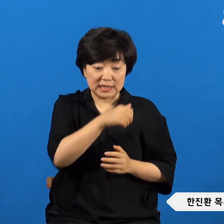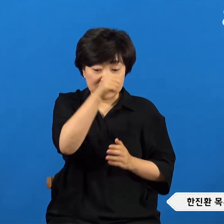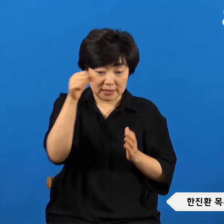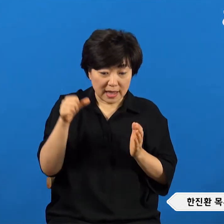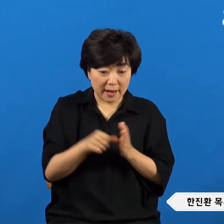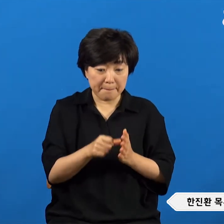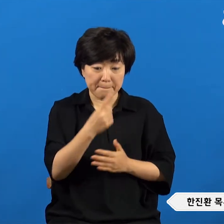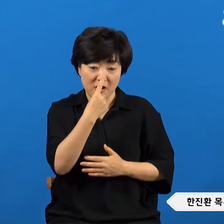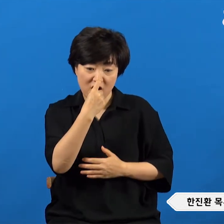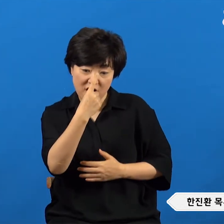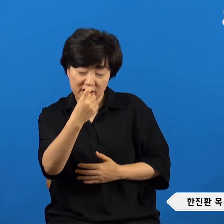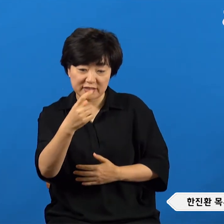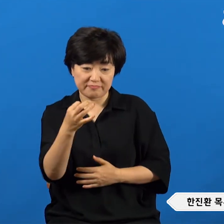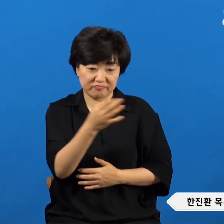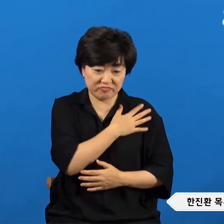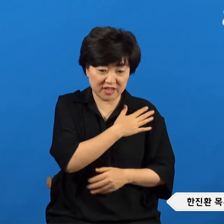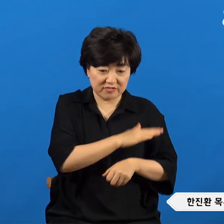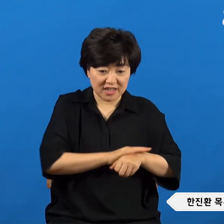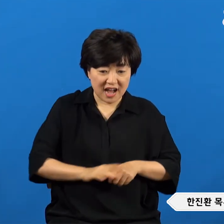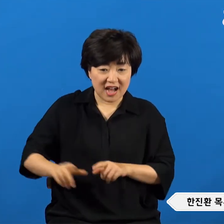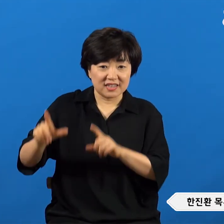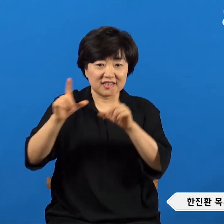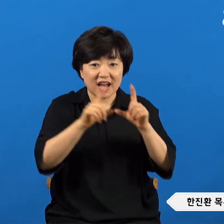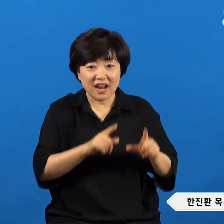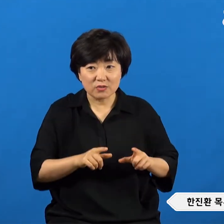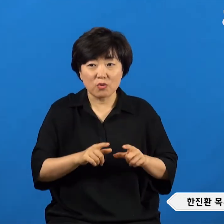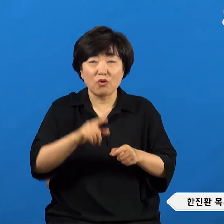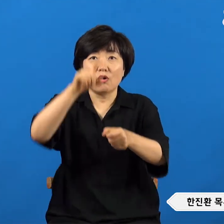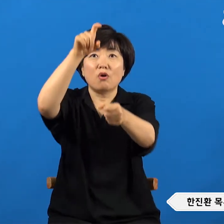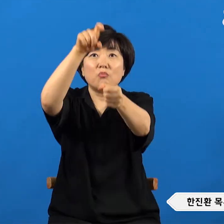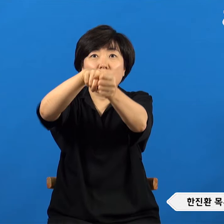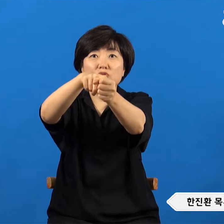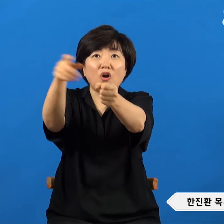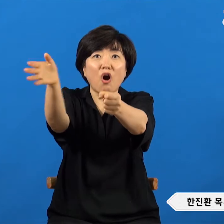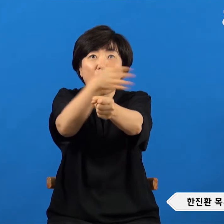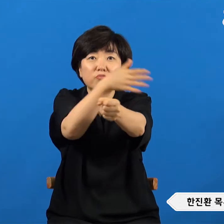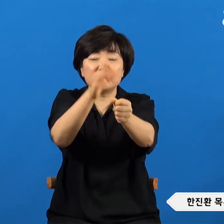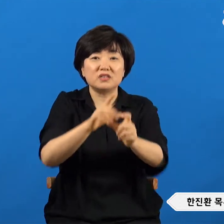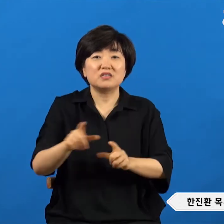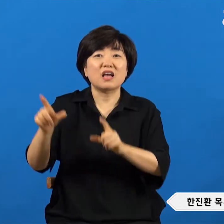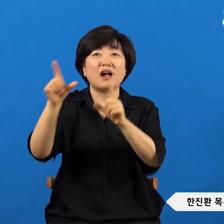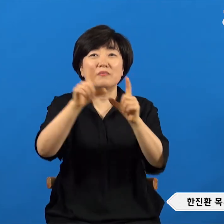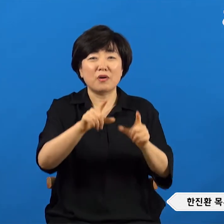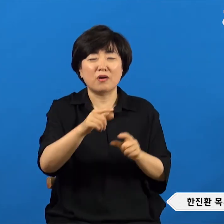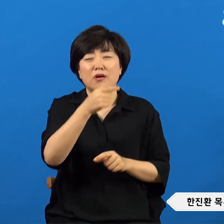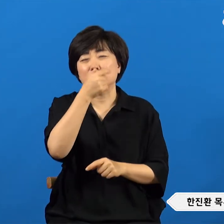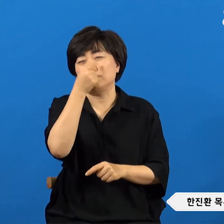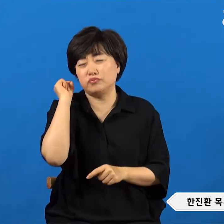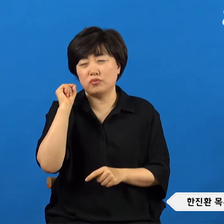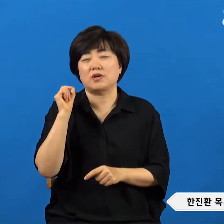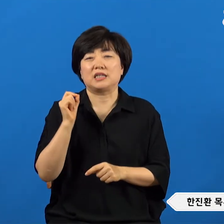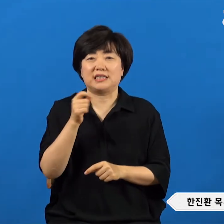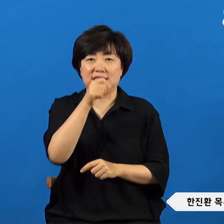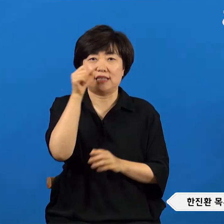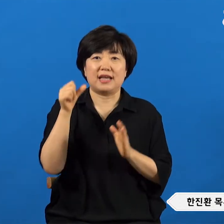있으면 그것은 난파선 같은 인생입니다. 함량 미달인 인생입니다.